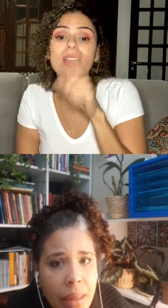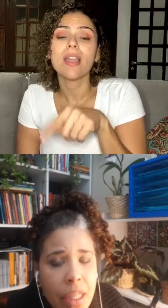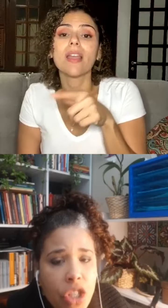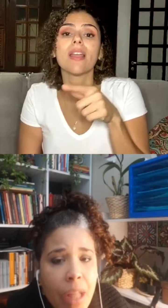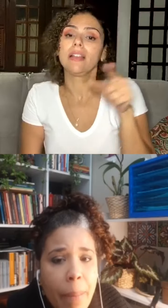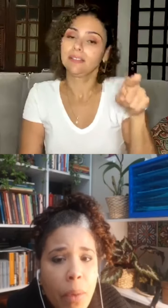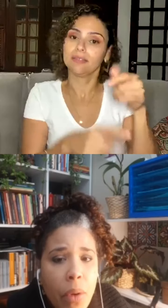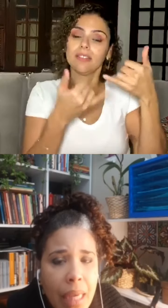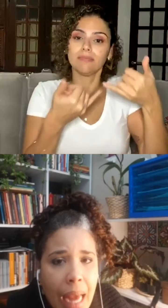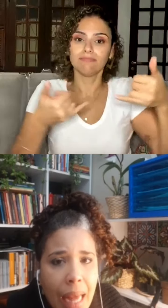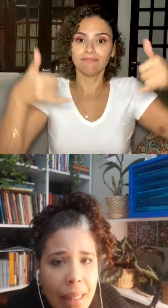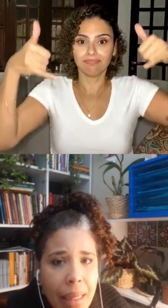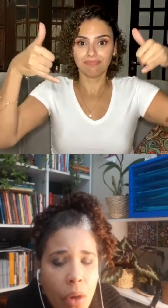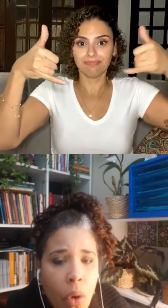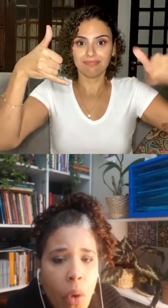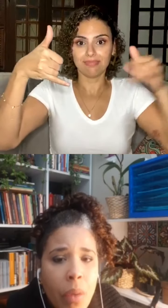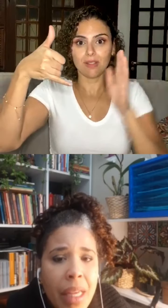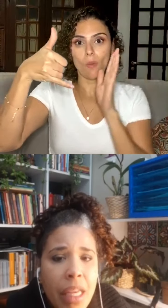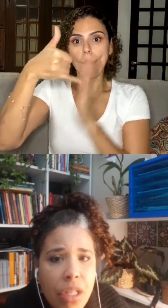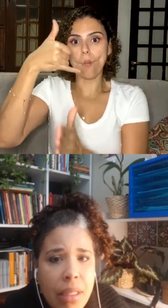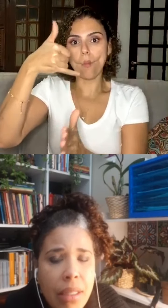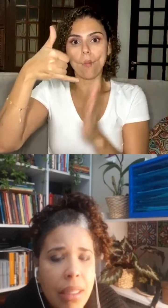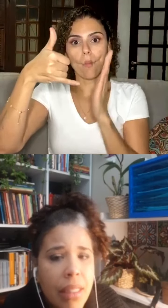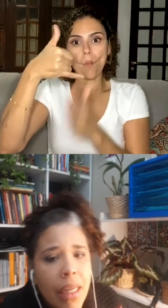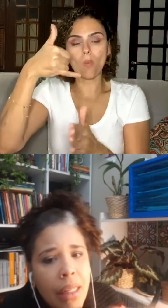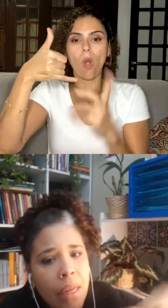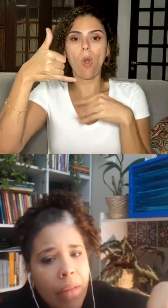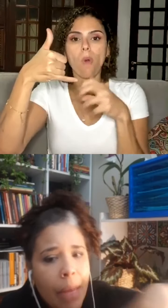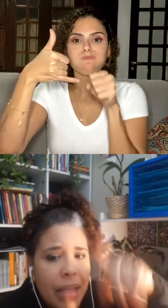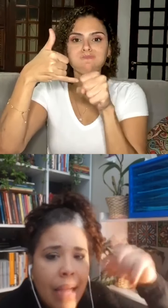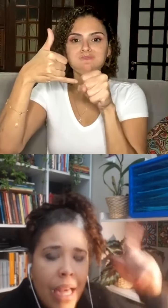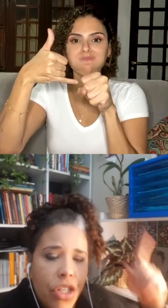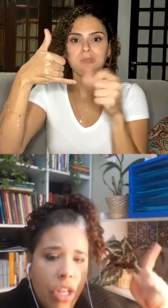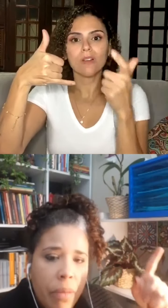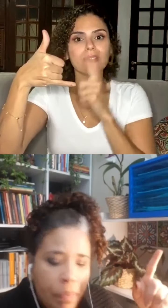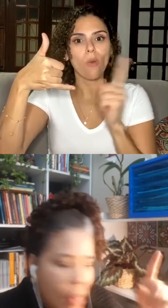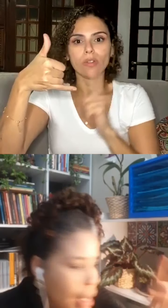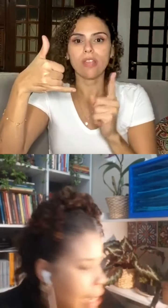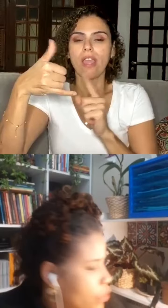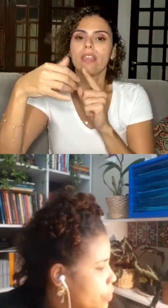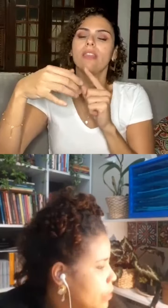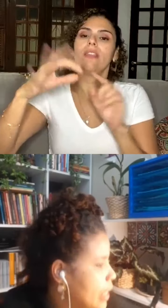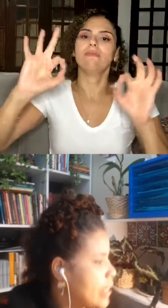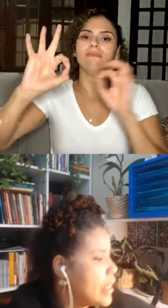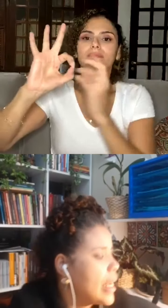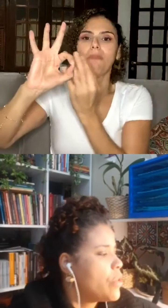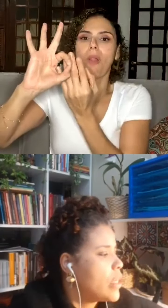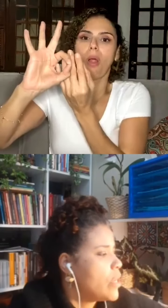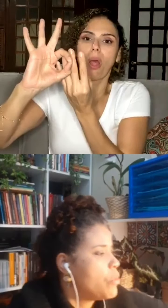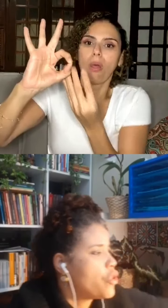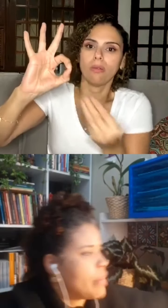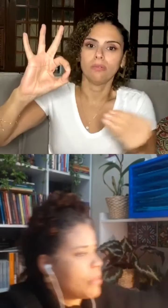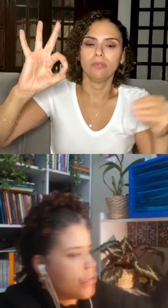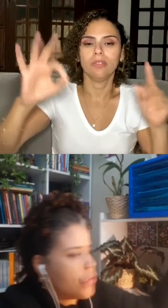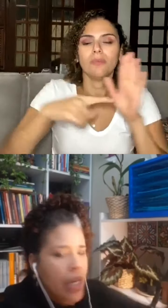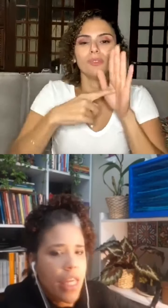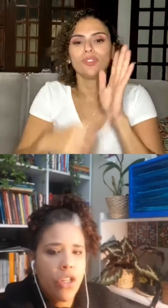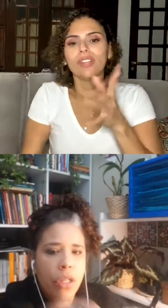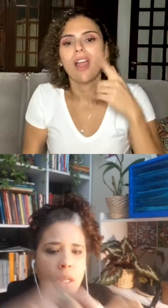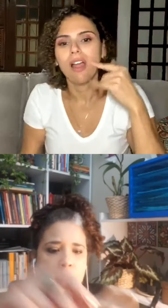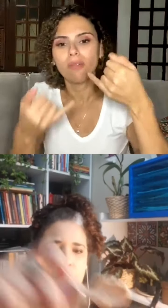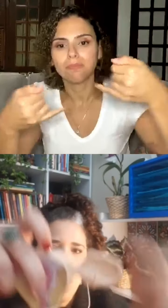que está bloqueada ou enrijecida e não dá passagem. A tuba uterina, que é isso aqui que eu mostrei para